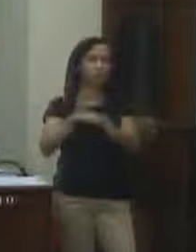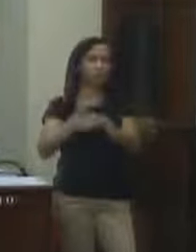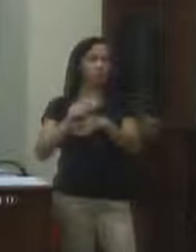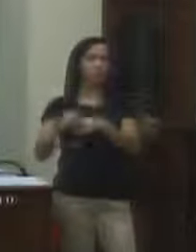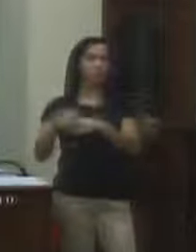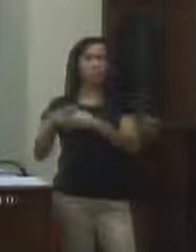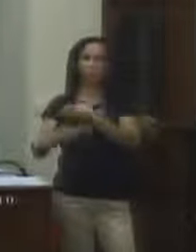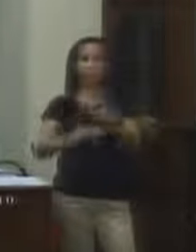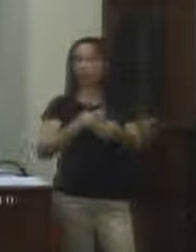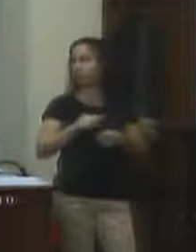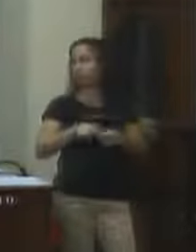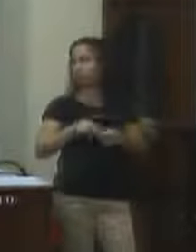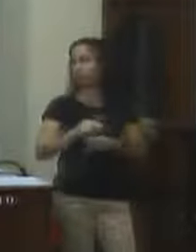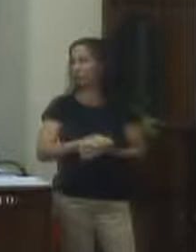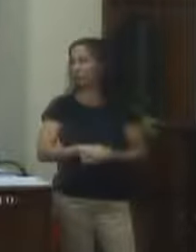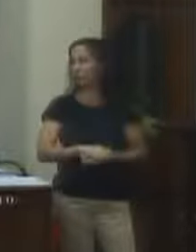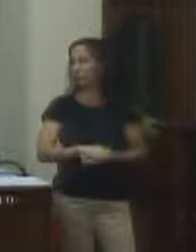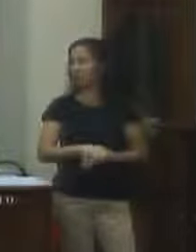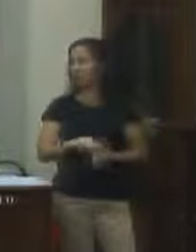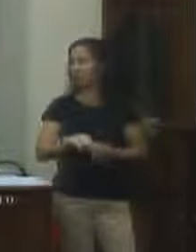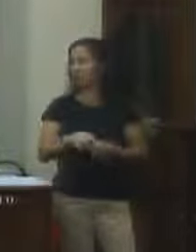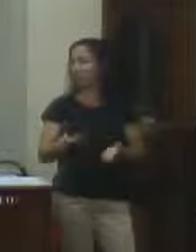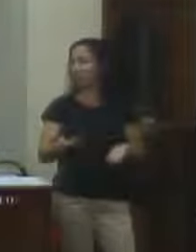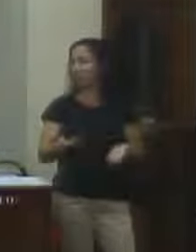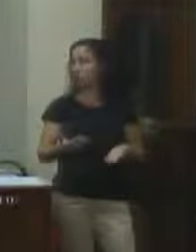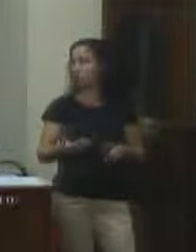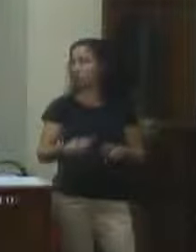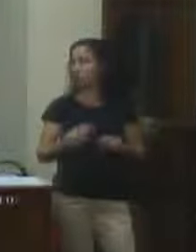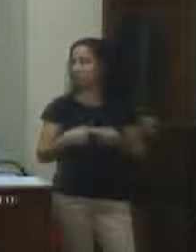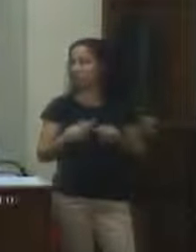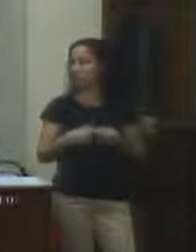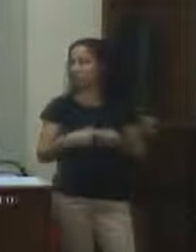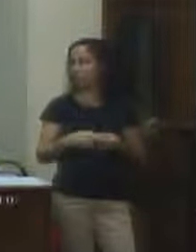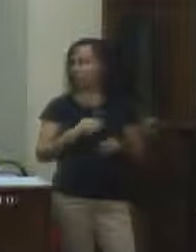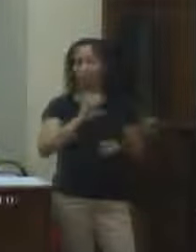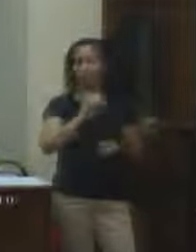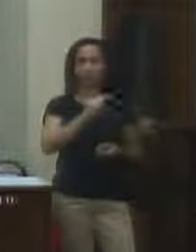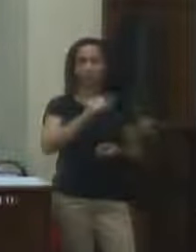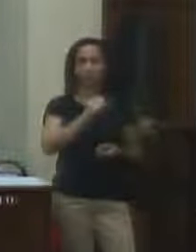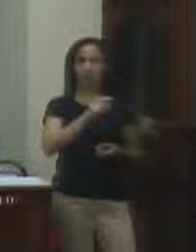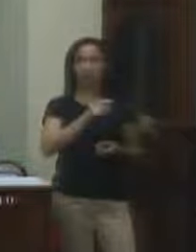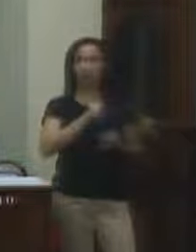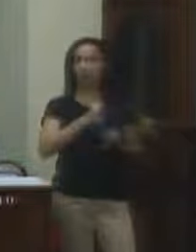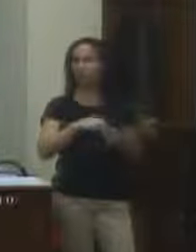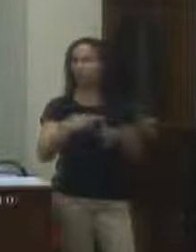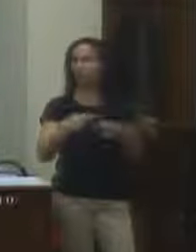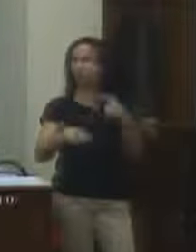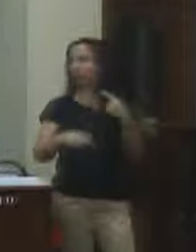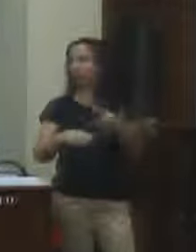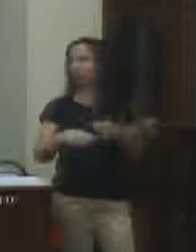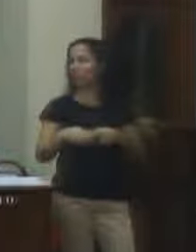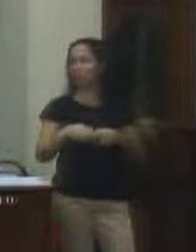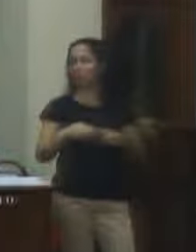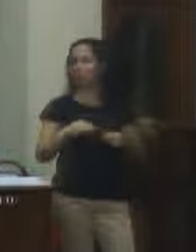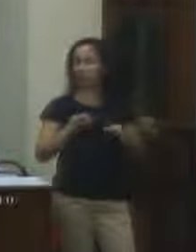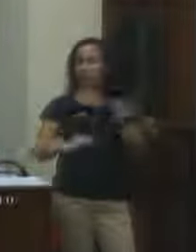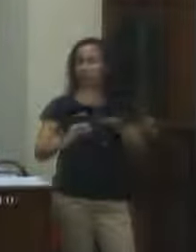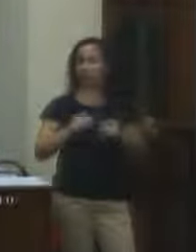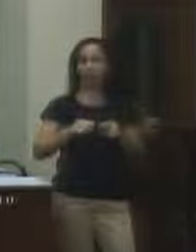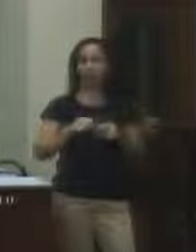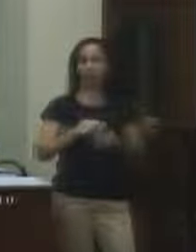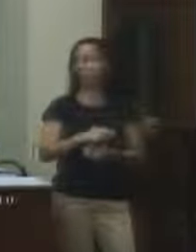fazer, mas não ser da maneira que é, porque foi covarde, foi injusto, os recursos estão aqui,